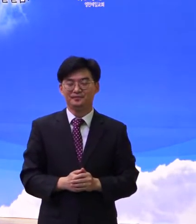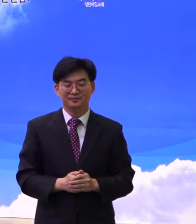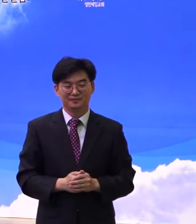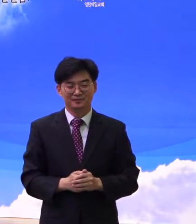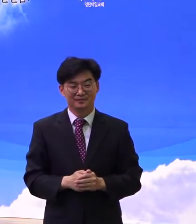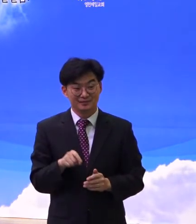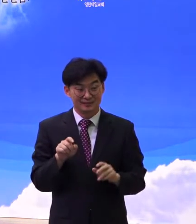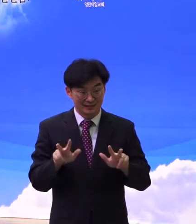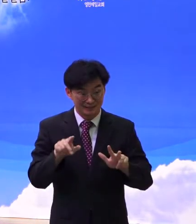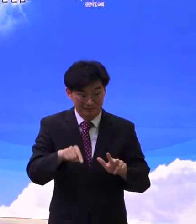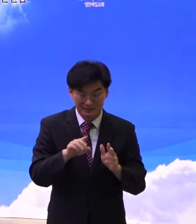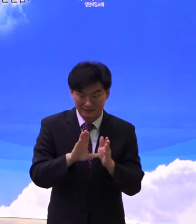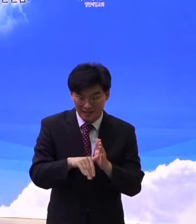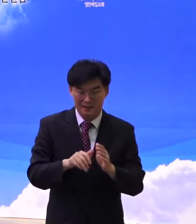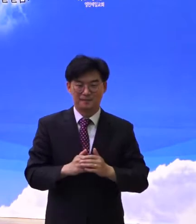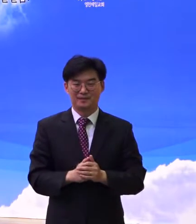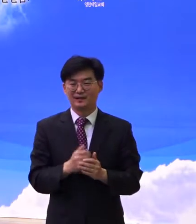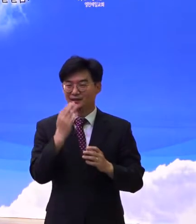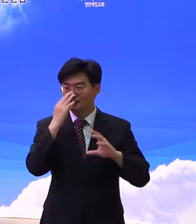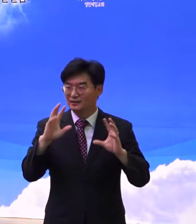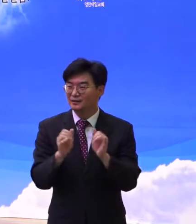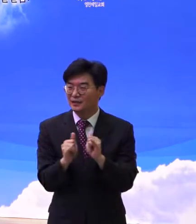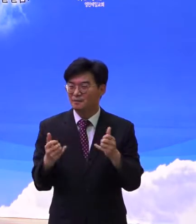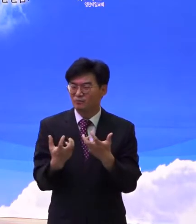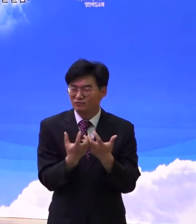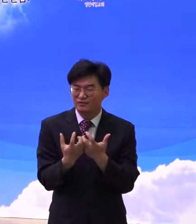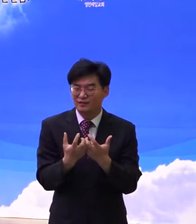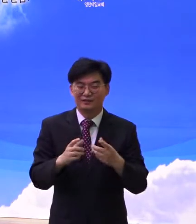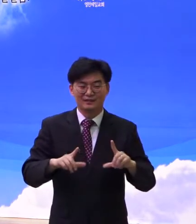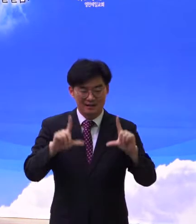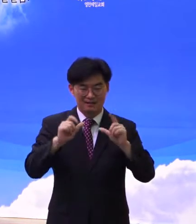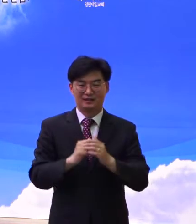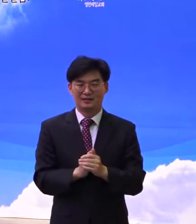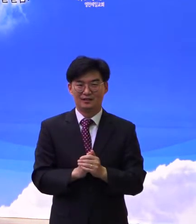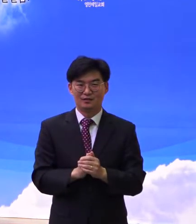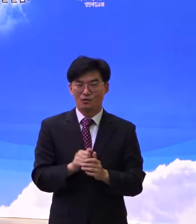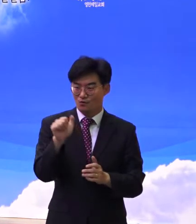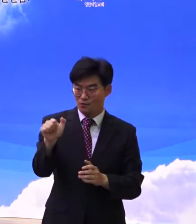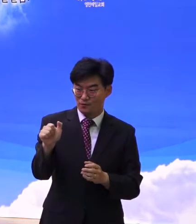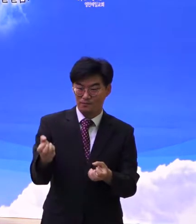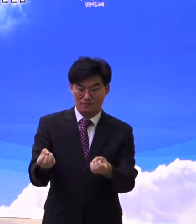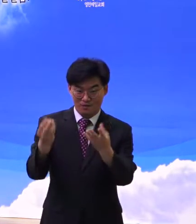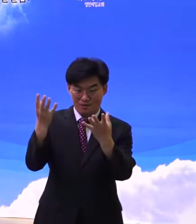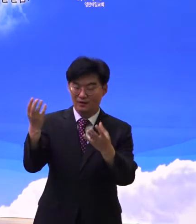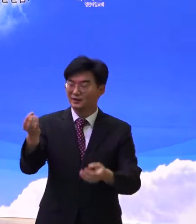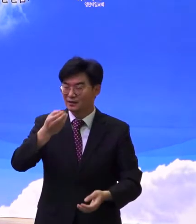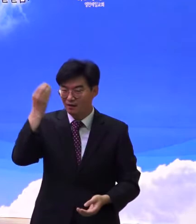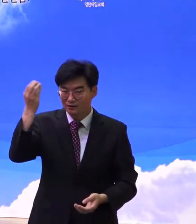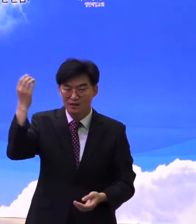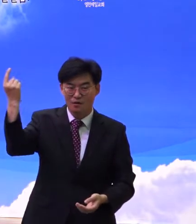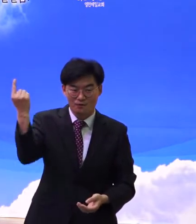오늘 우리가 드리는 이 예배가 그 성령 강림을 기념하는 성령 강림 주일 예배입니다.